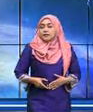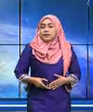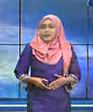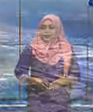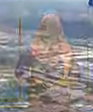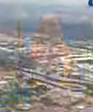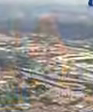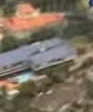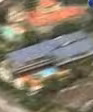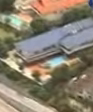terbabas.